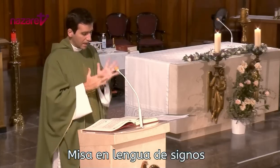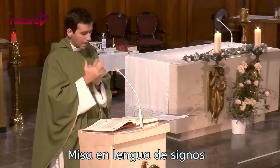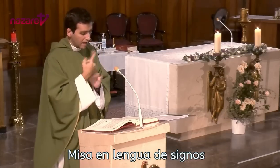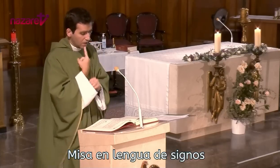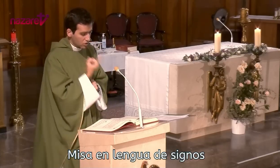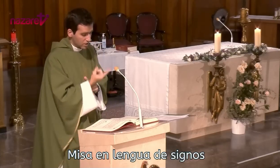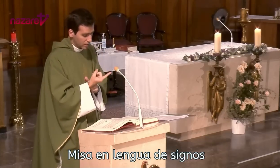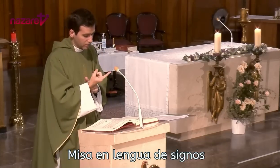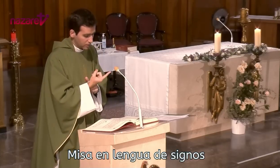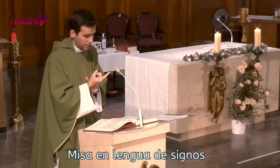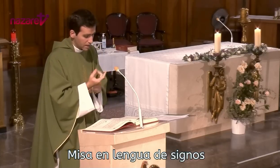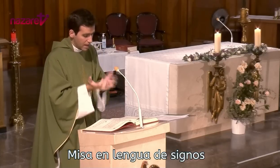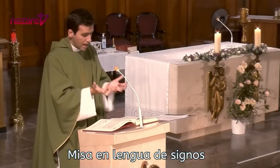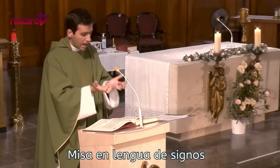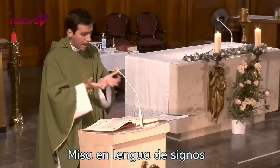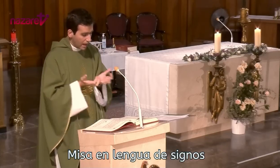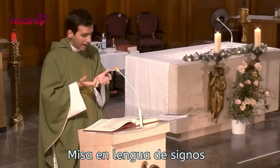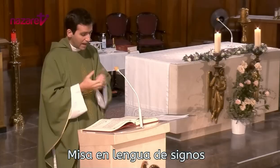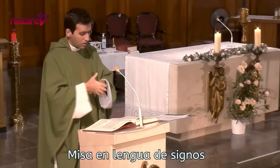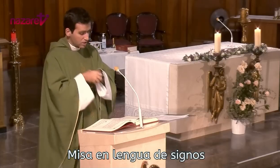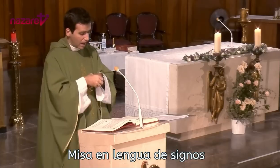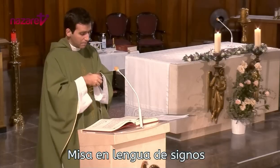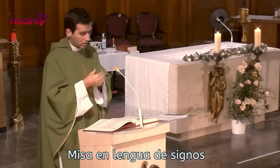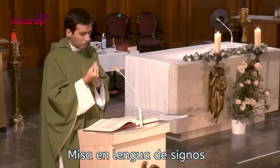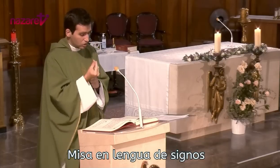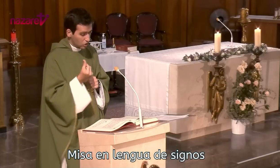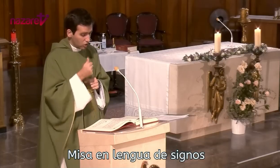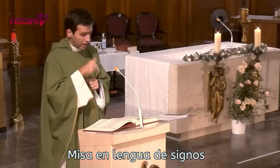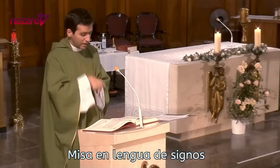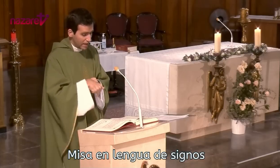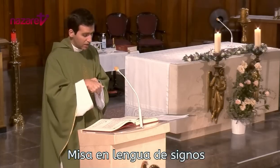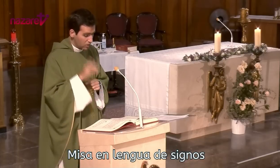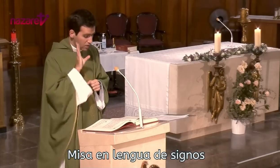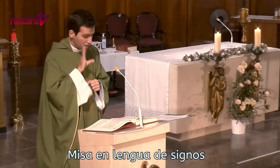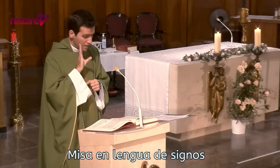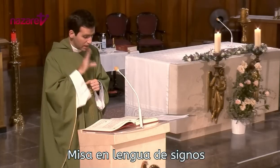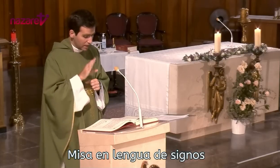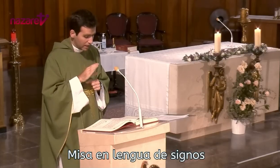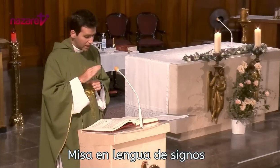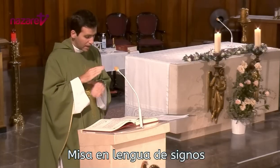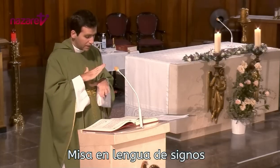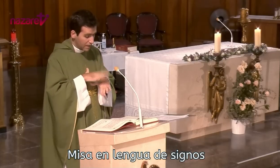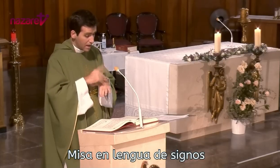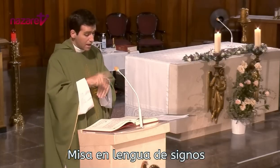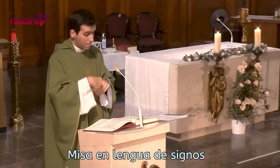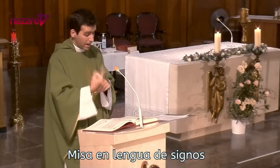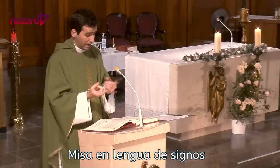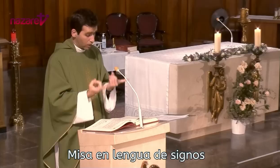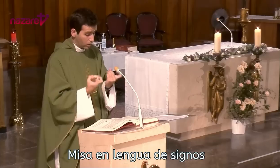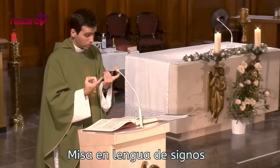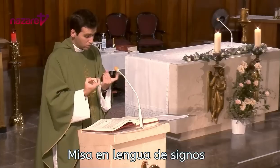Y yo os digo, ganaos amigos con el dinero de iniquidad, para que cuando os